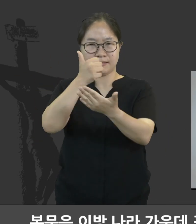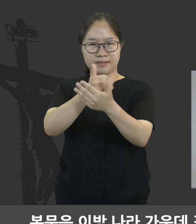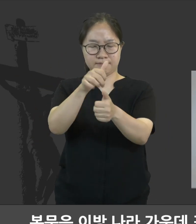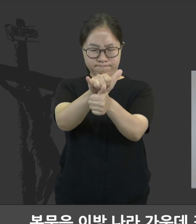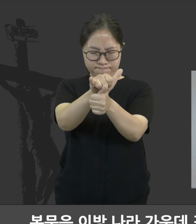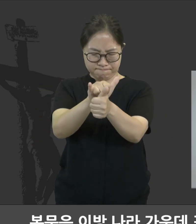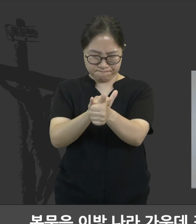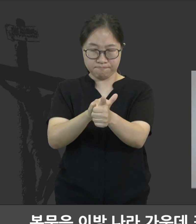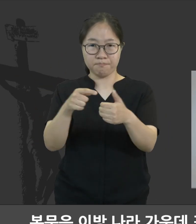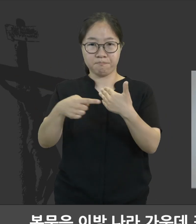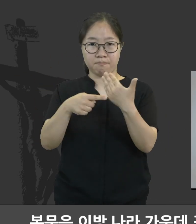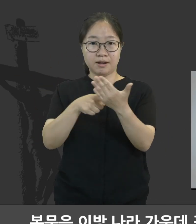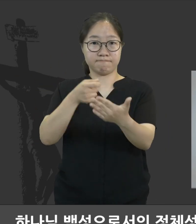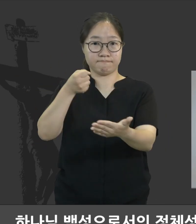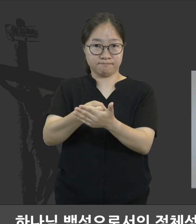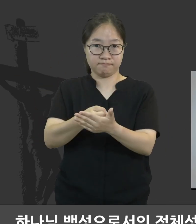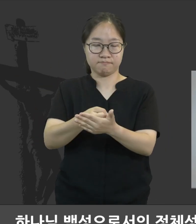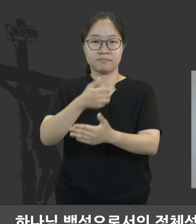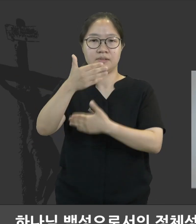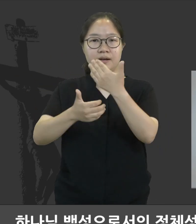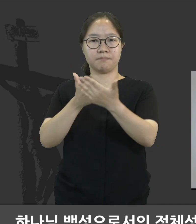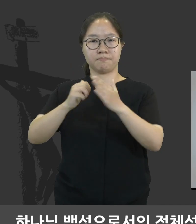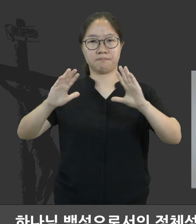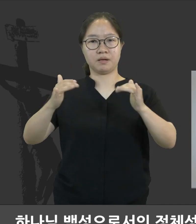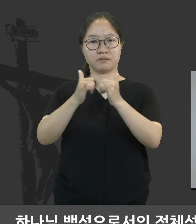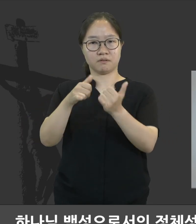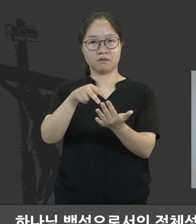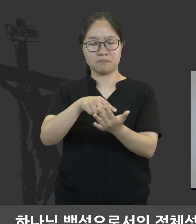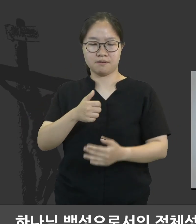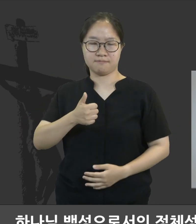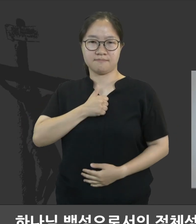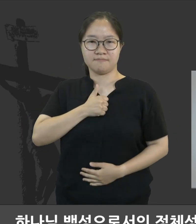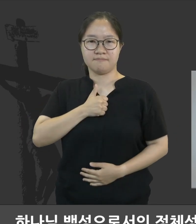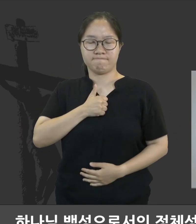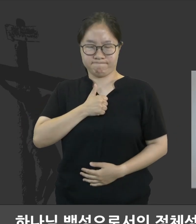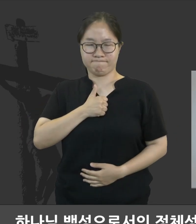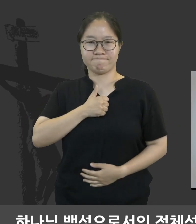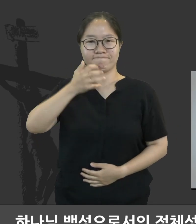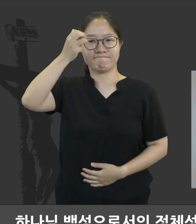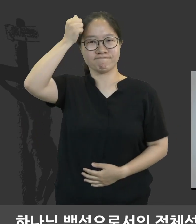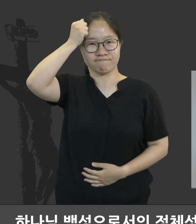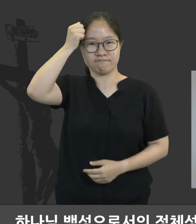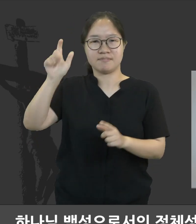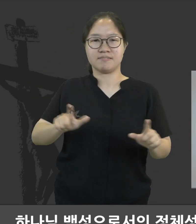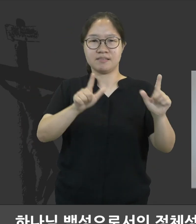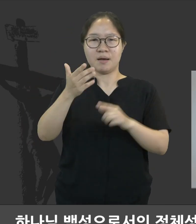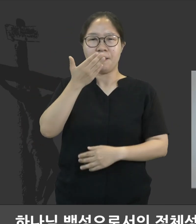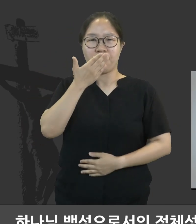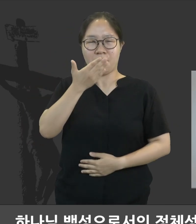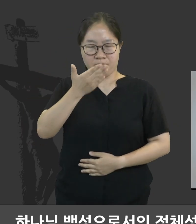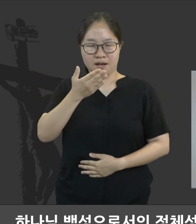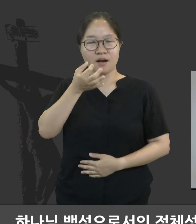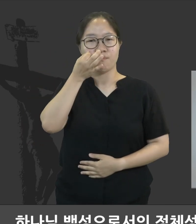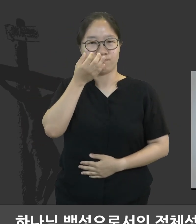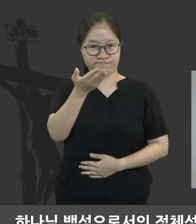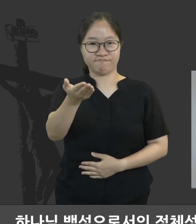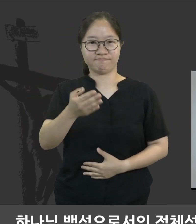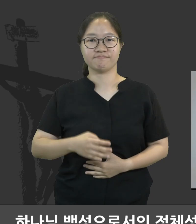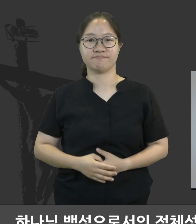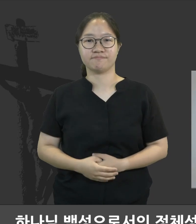작정한다면 하나님 백성으로서의 정체성을 잃지 않고 사는 것이 가능하다는 것을 보여줍니다.